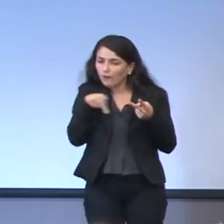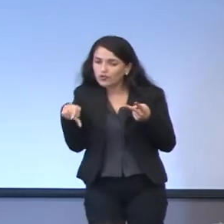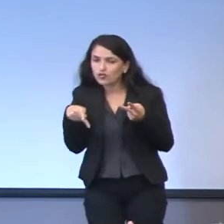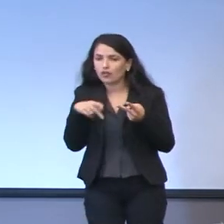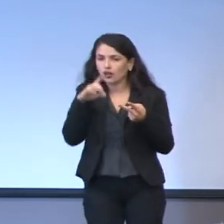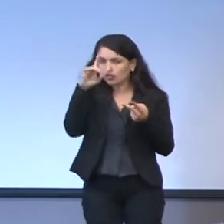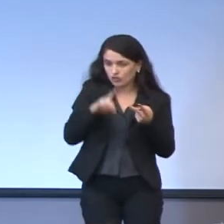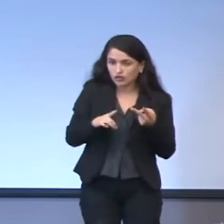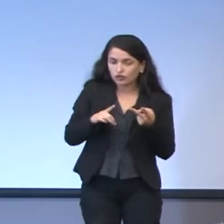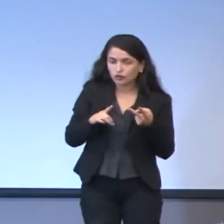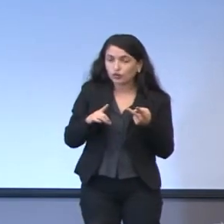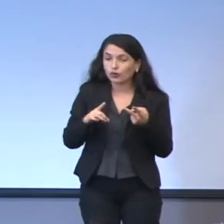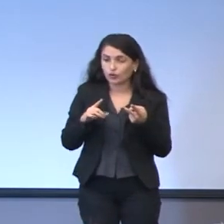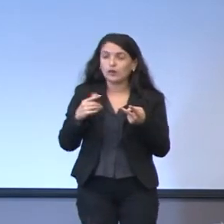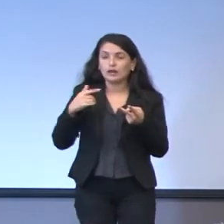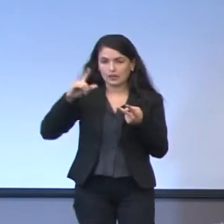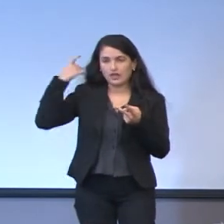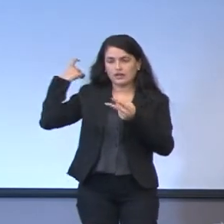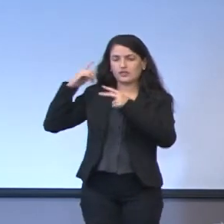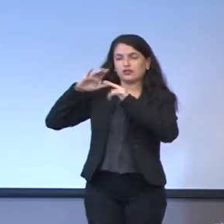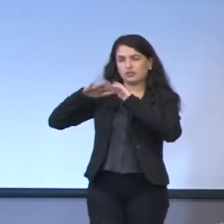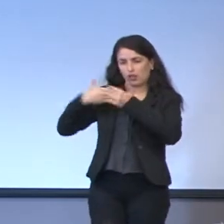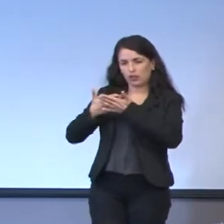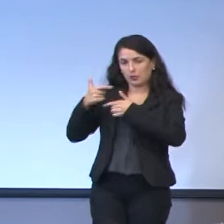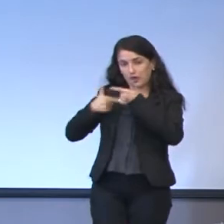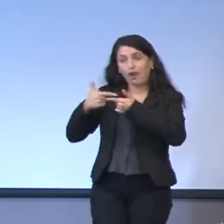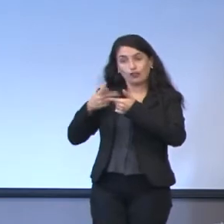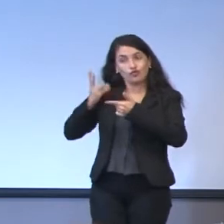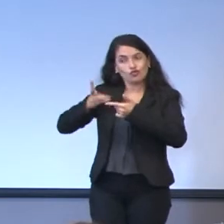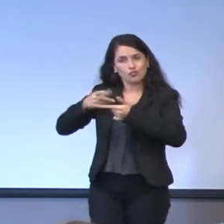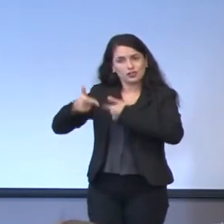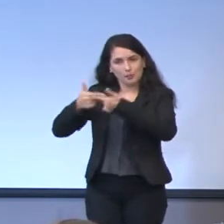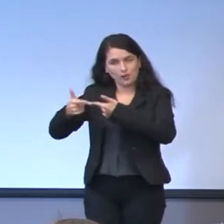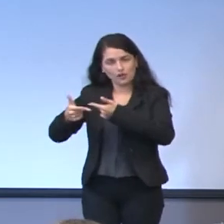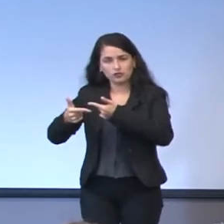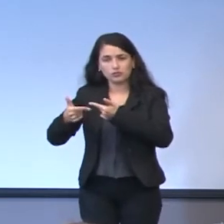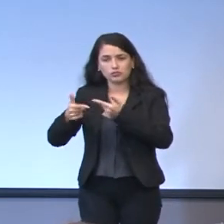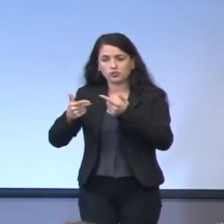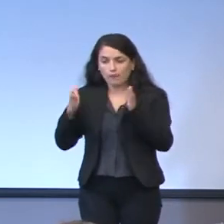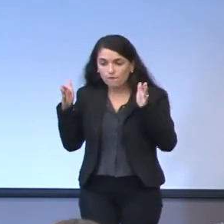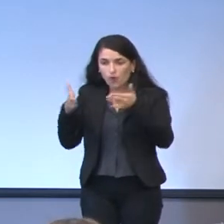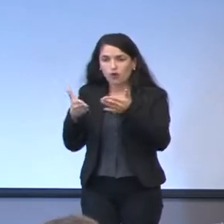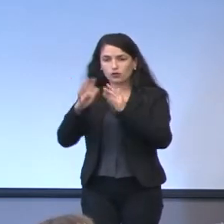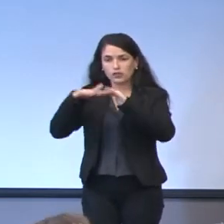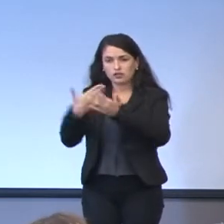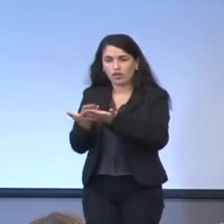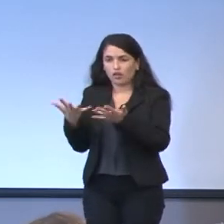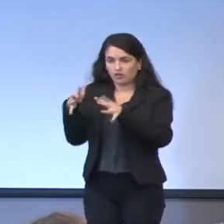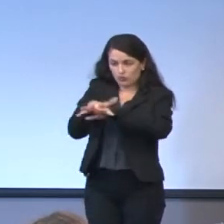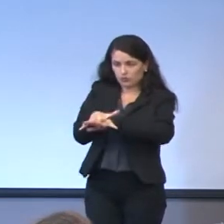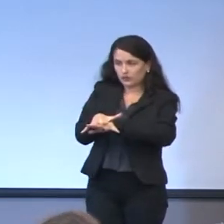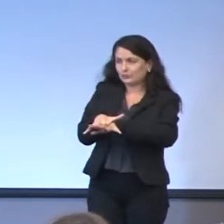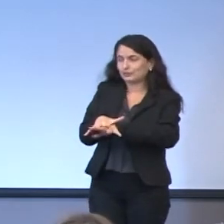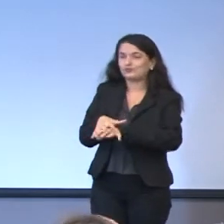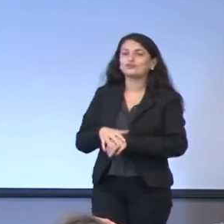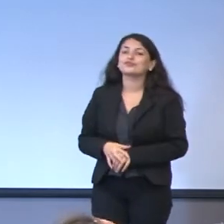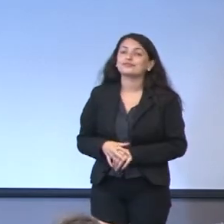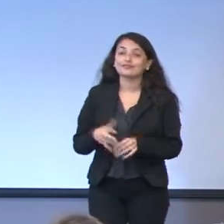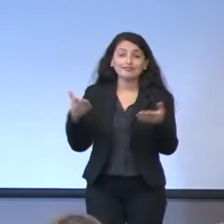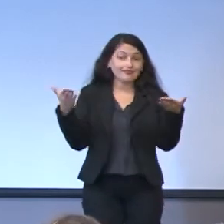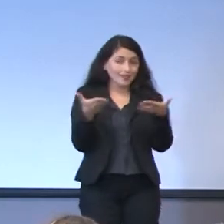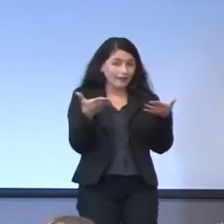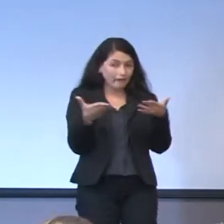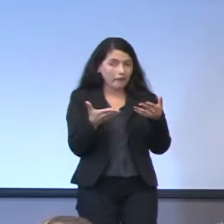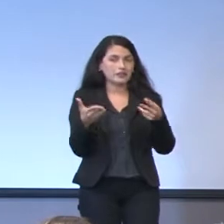dirigiu e hoje ainda trabalha nessa escola que tem a inclusão como uma de suas metas. Agora, nesse segundo